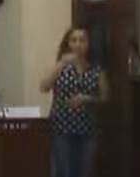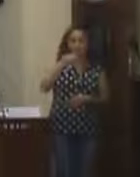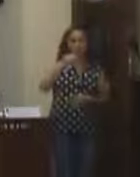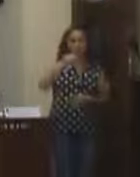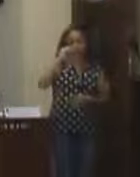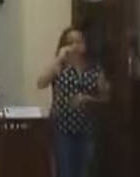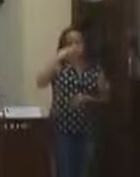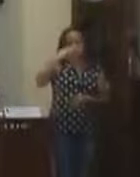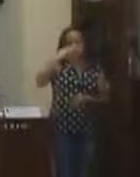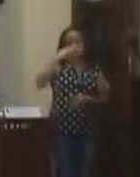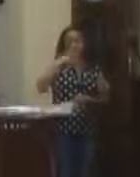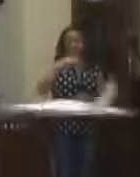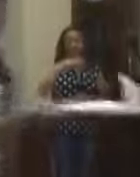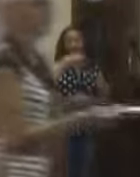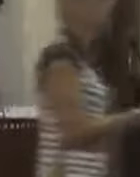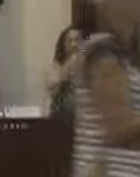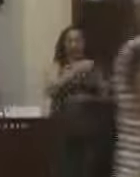4 de 2018.